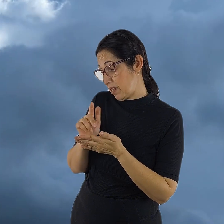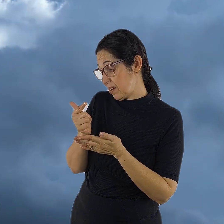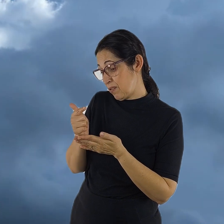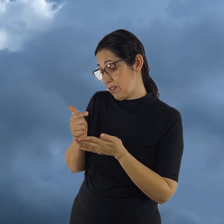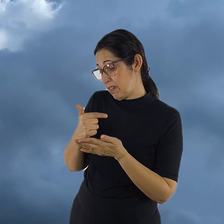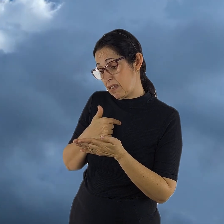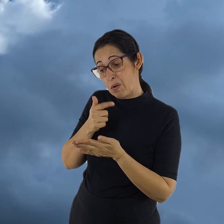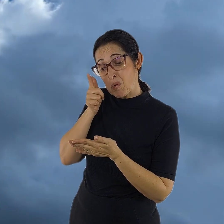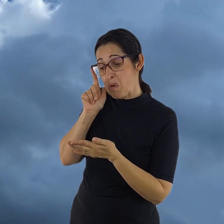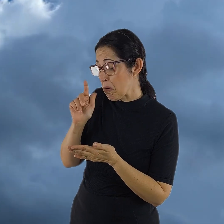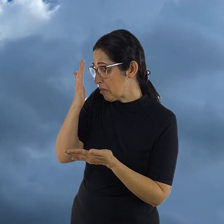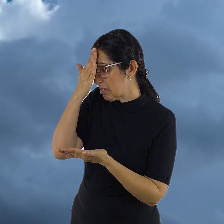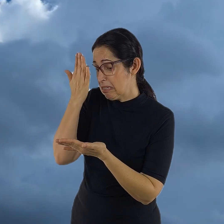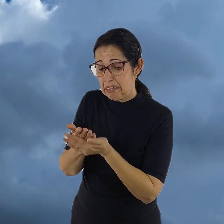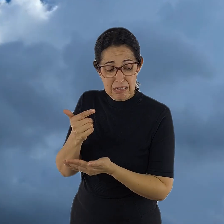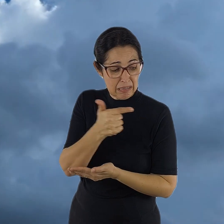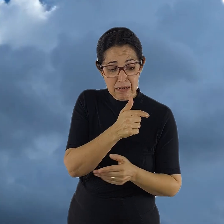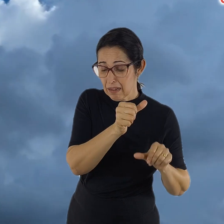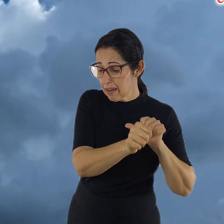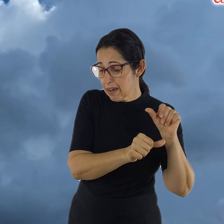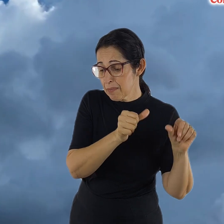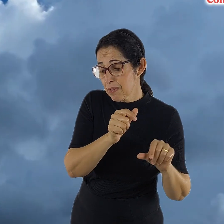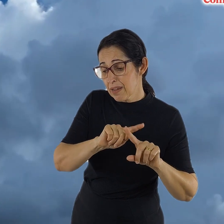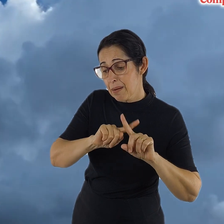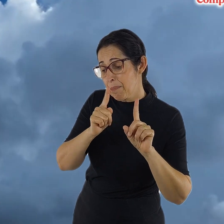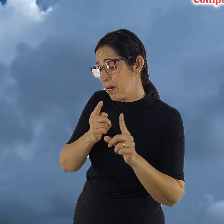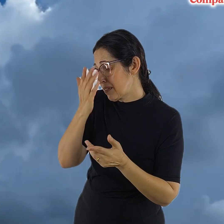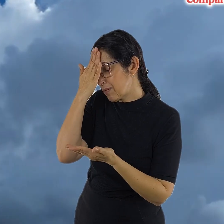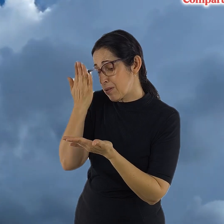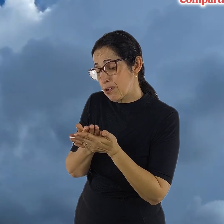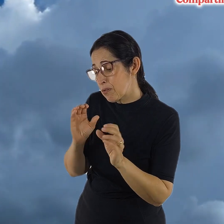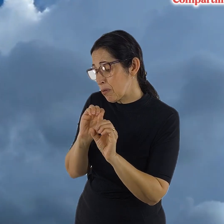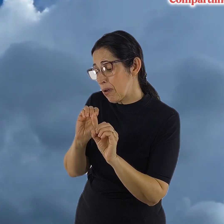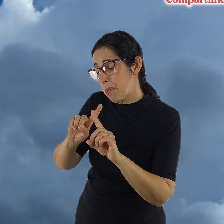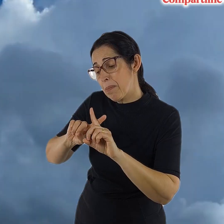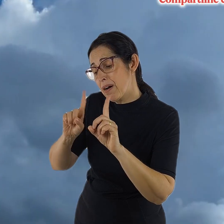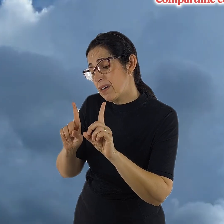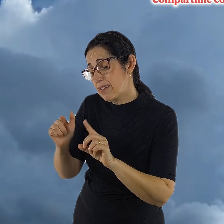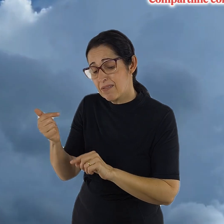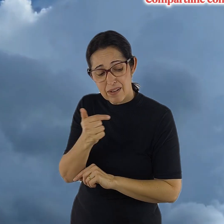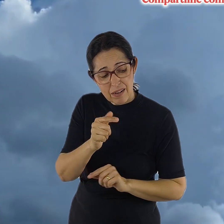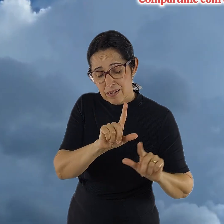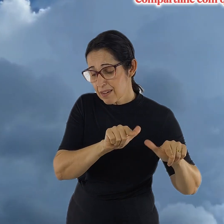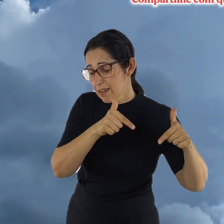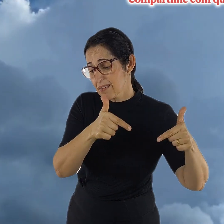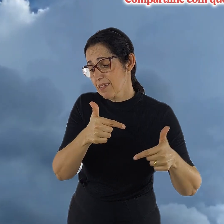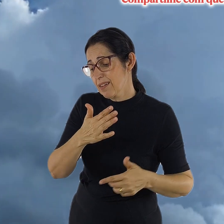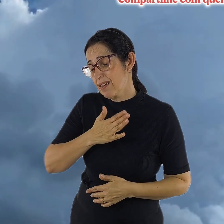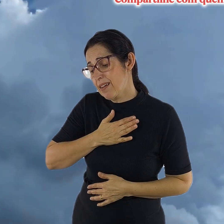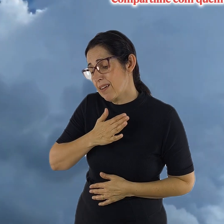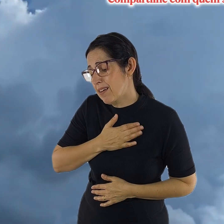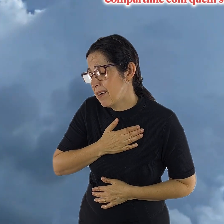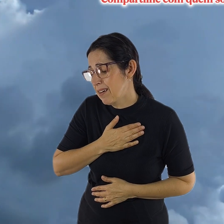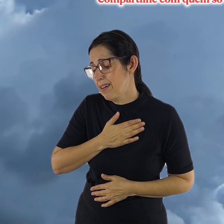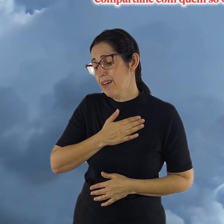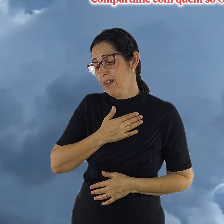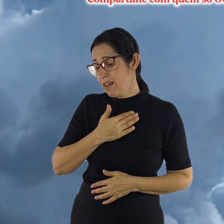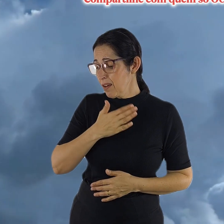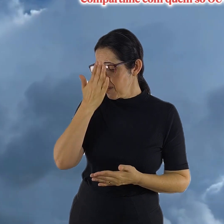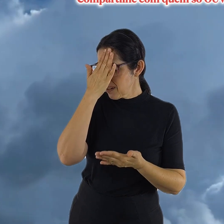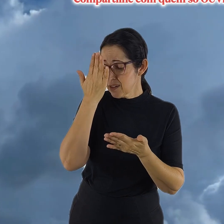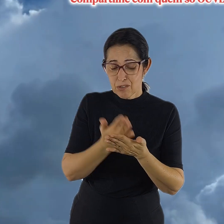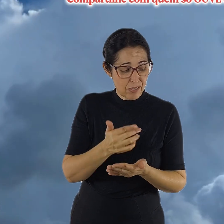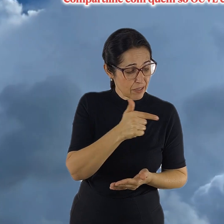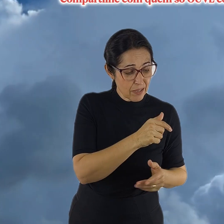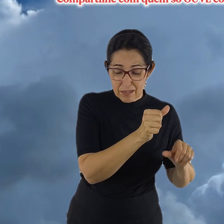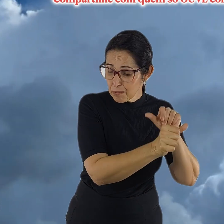eu não consigo crer que essa vai mudar a situação, mas mesmo não crendo, opera, Senhor. Senhor, eu não consigo crer que esse menino